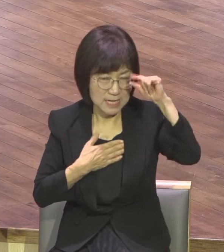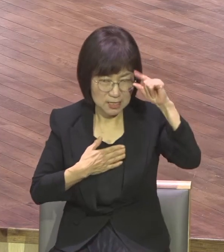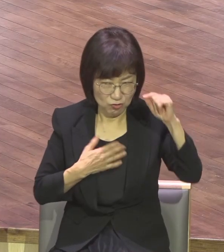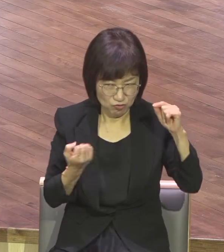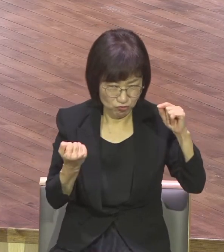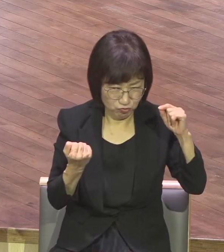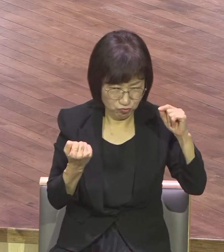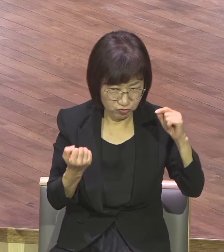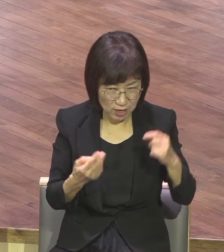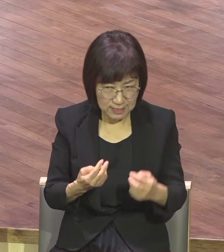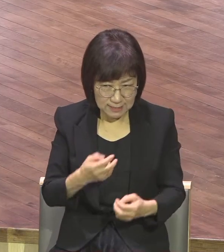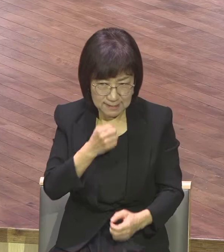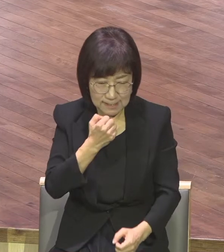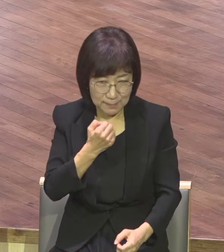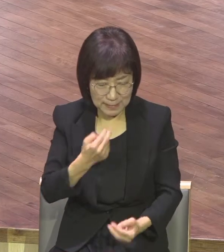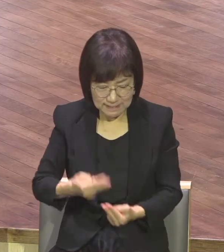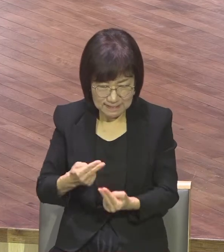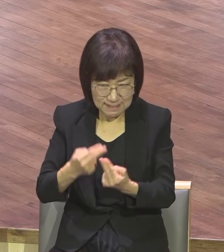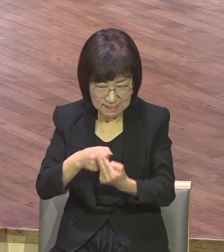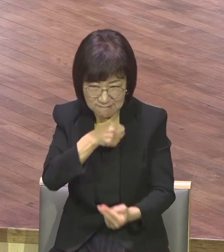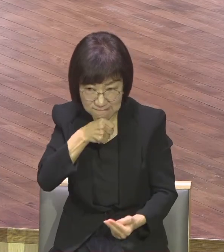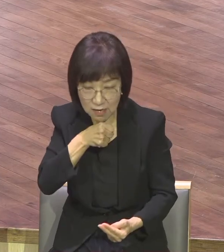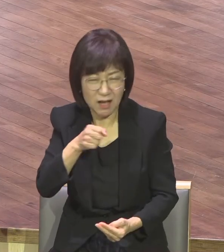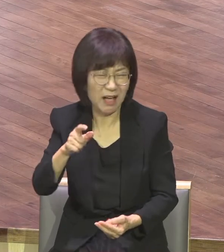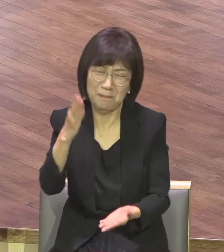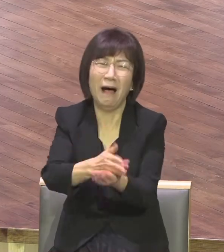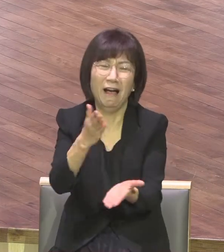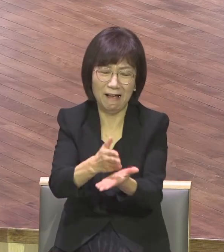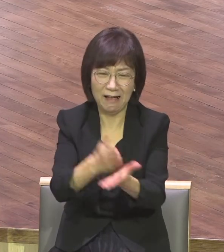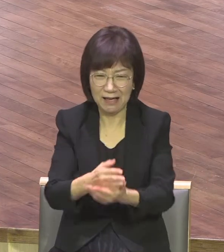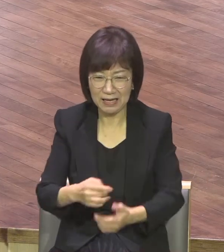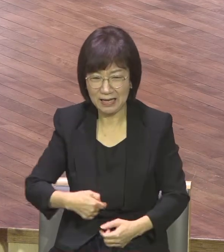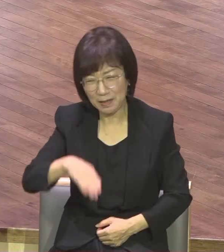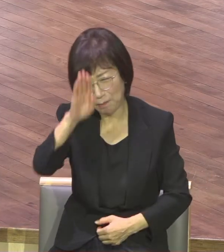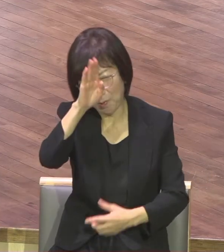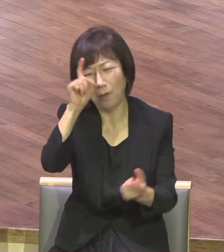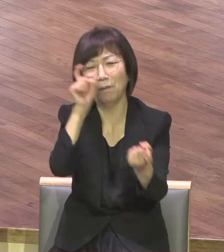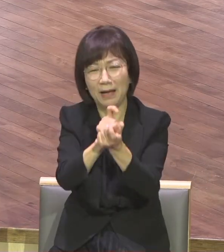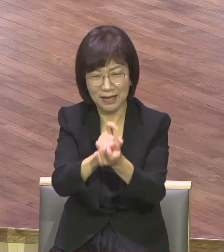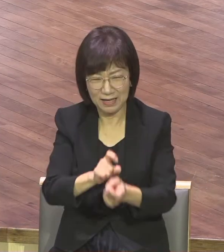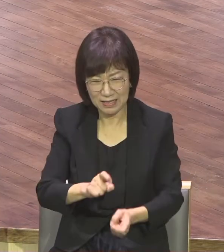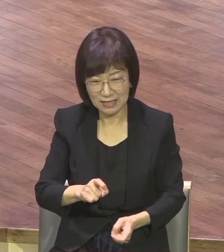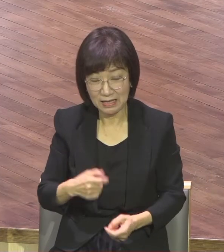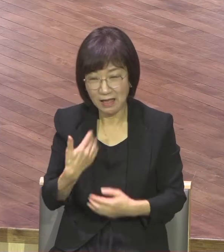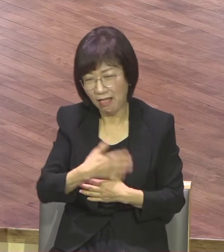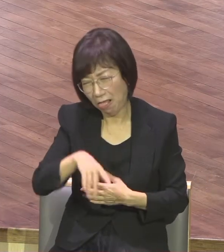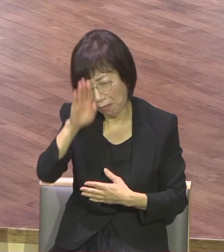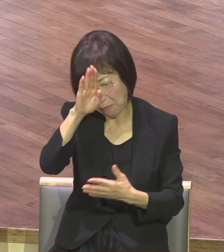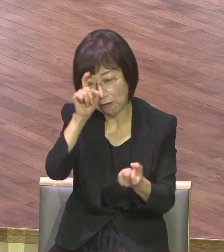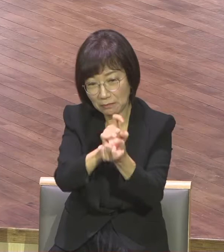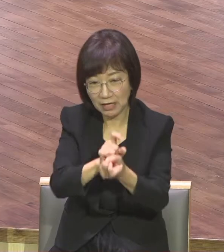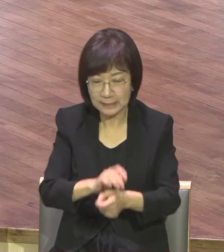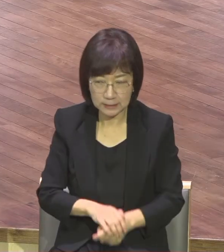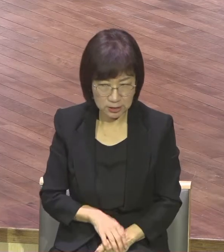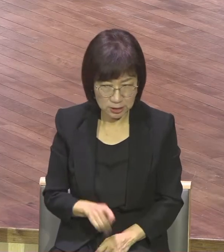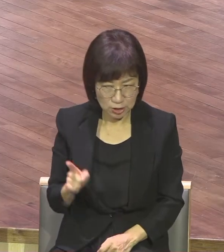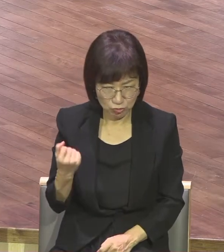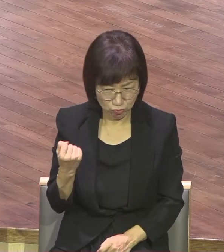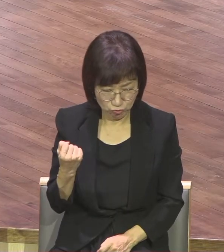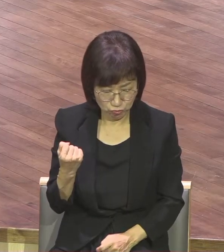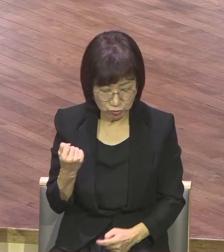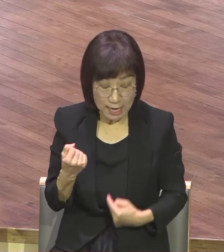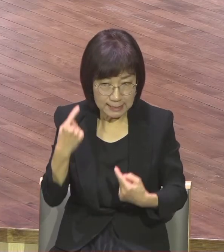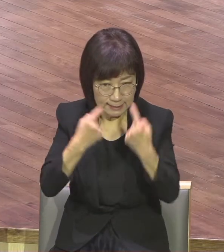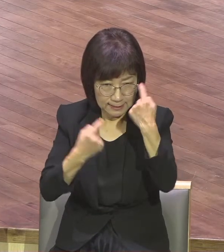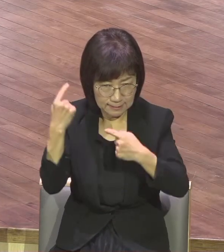독을 품고 그럼 여름 잘 위장병 걸려요. 그냥 당뇨병 옵니다. 왜 여러분 몸이 약한 줄 아세요? 내면에 너무